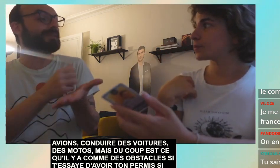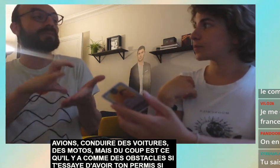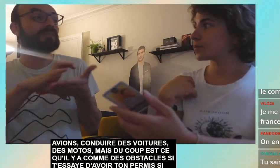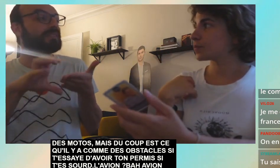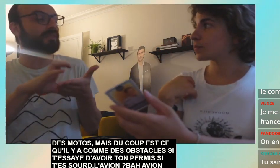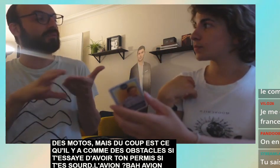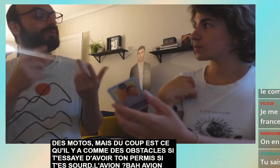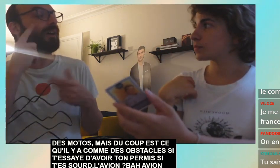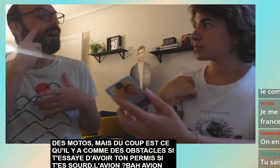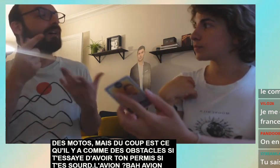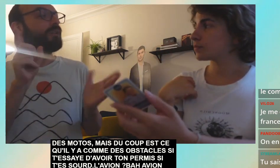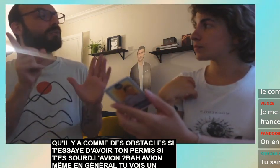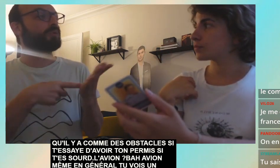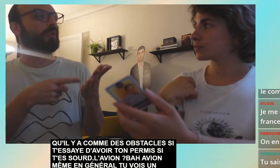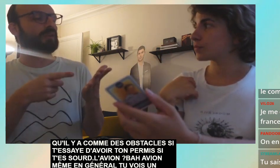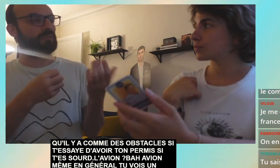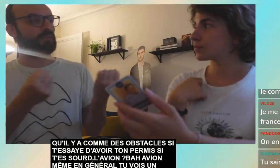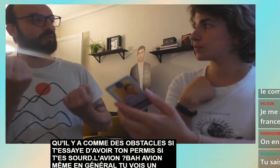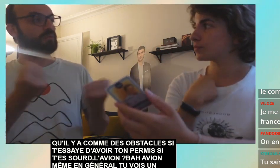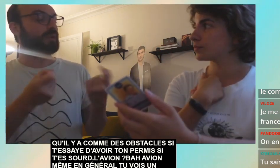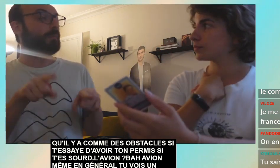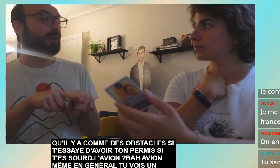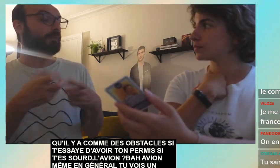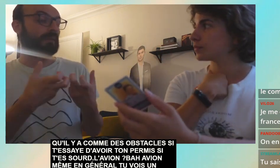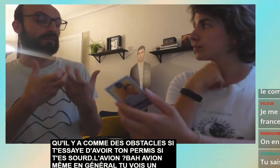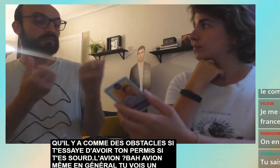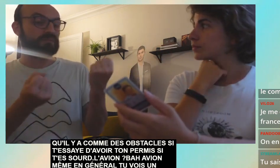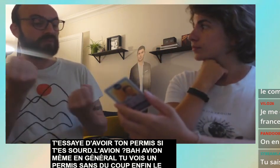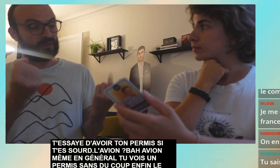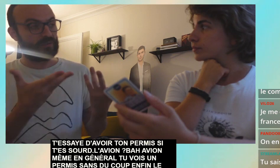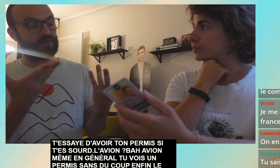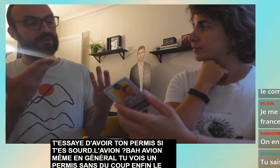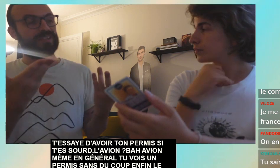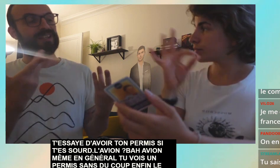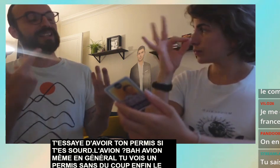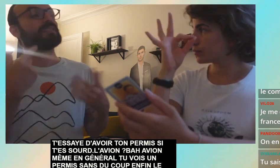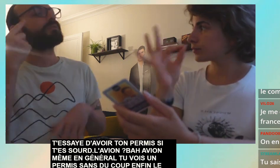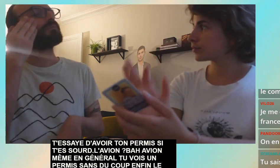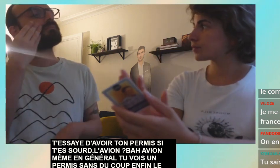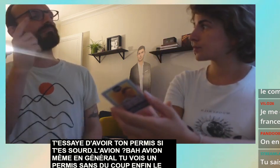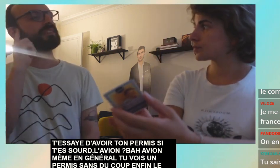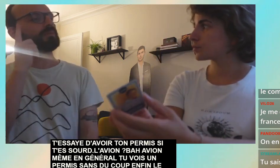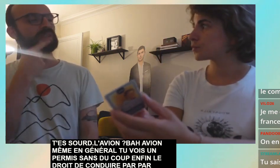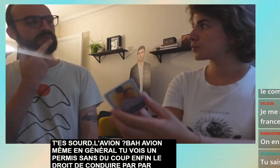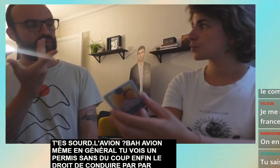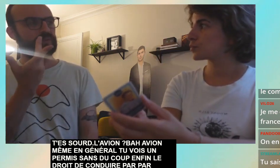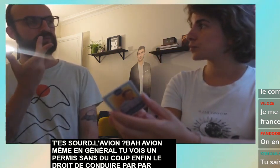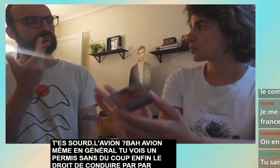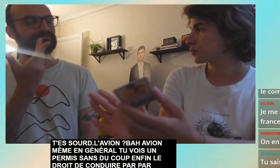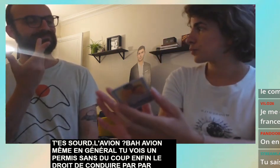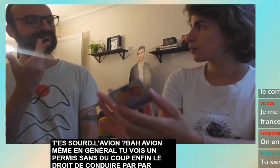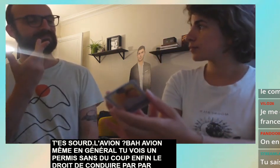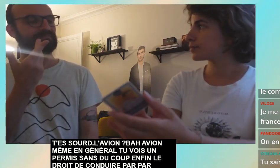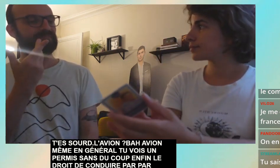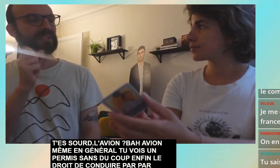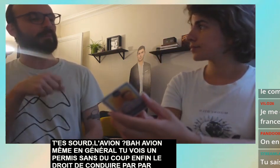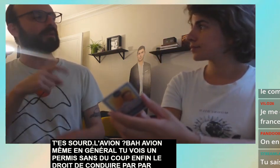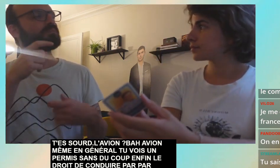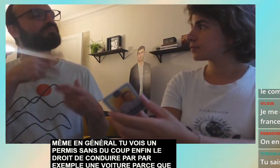une licence du coup, enfin le droit de conduire par exemple une voiture. Est-ce que si on est sourd, ça peut être